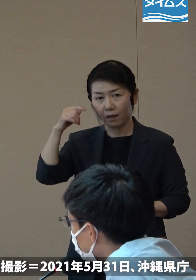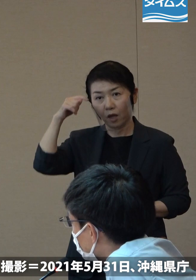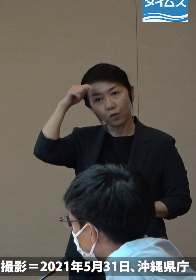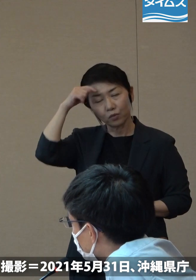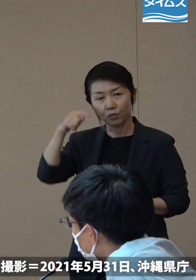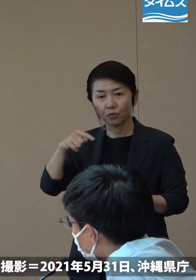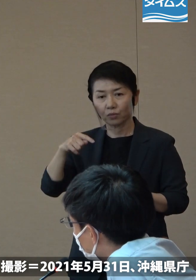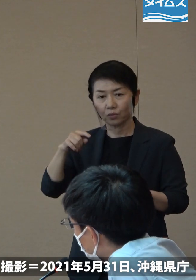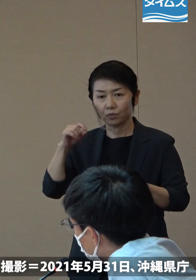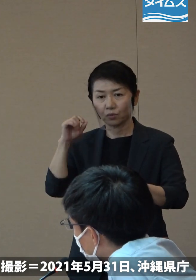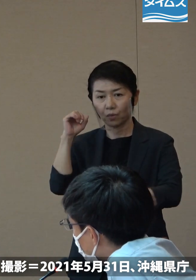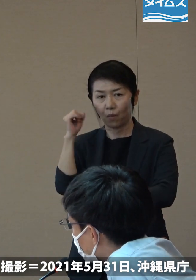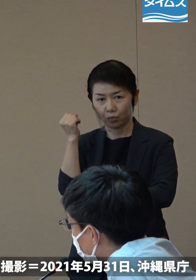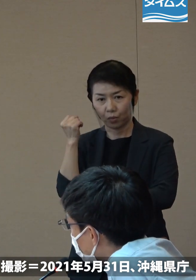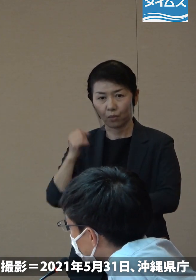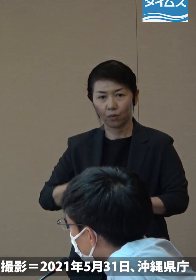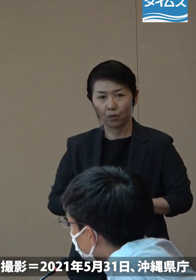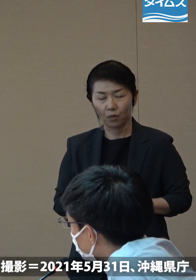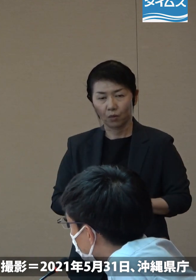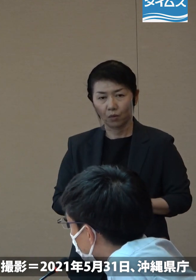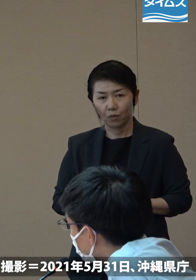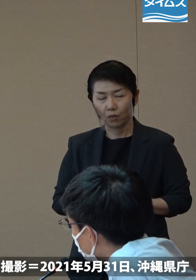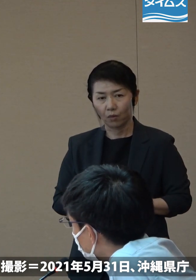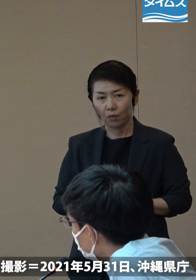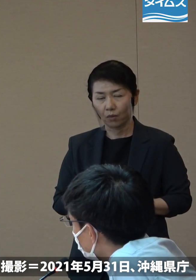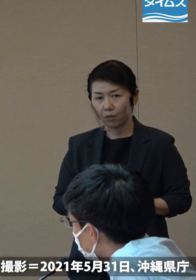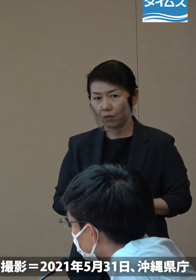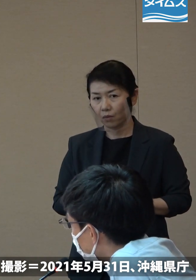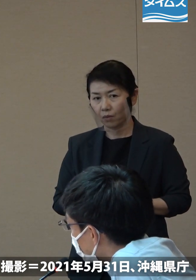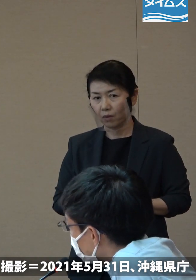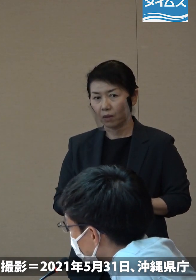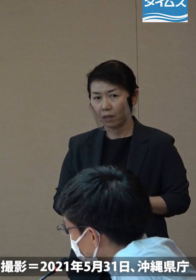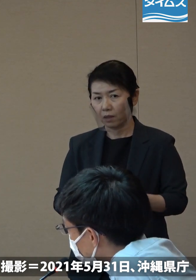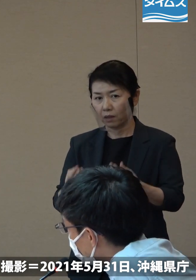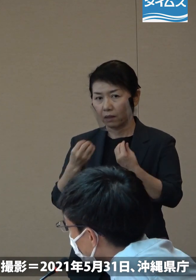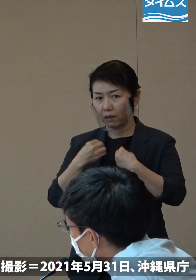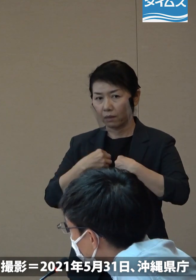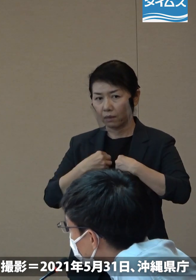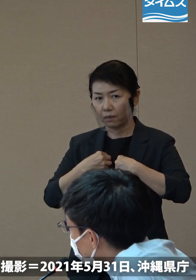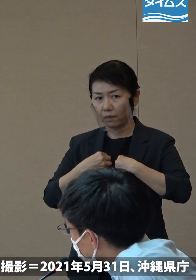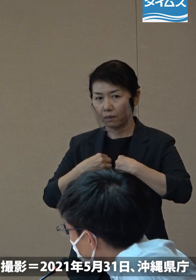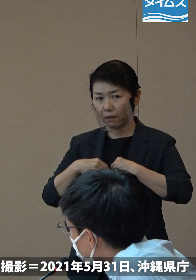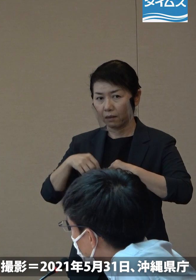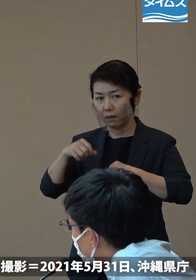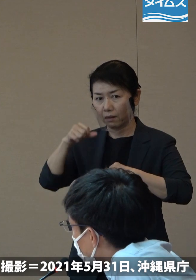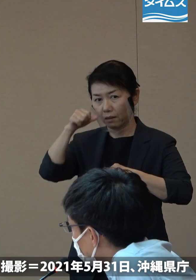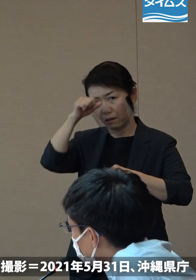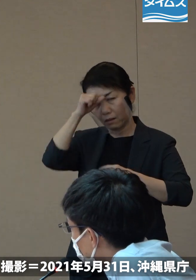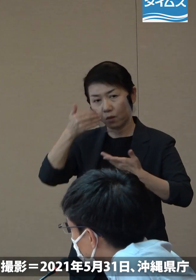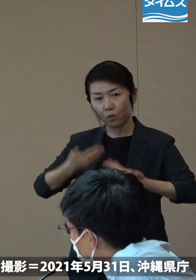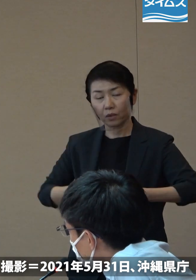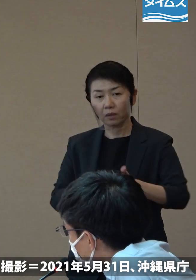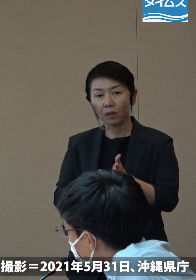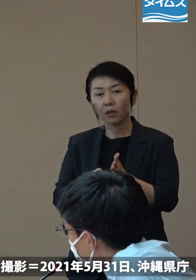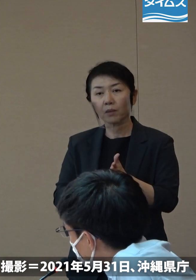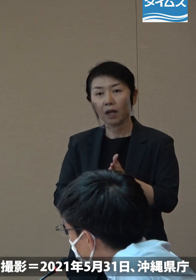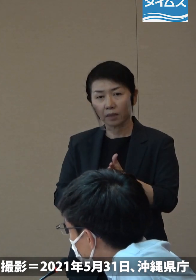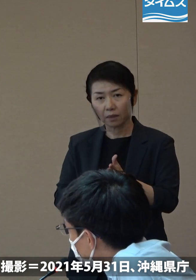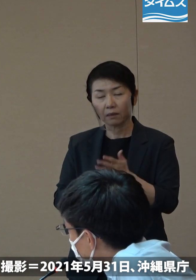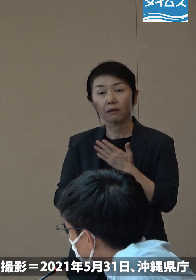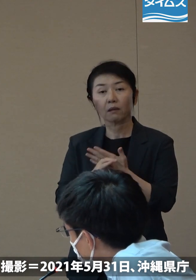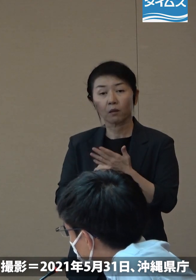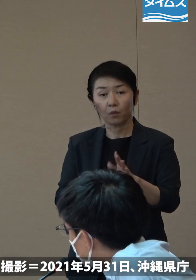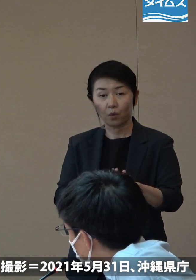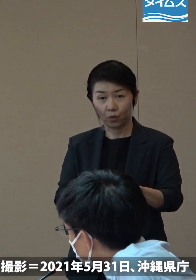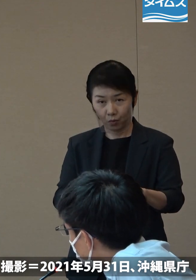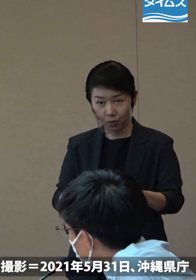先ほどから少し出ていますが、悪化した場合の懸念というのはより強い措置というものの中にですね、子